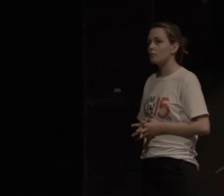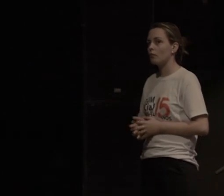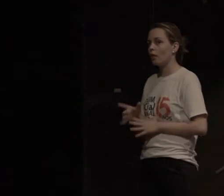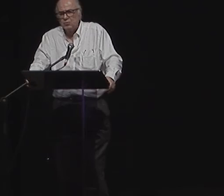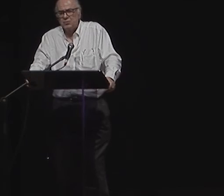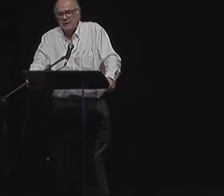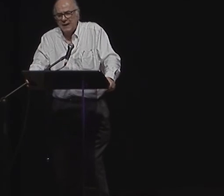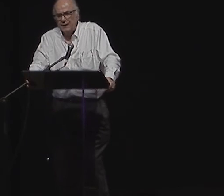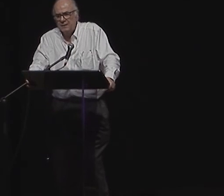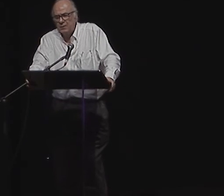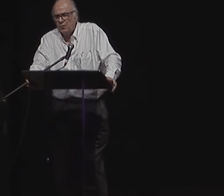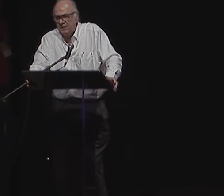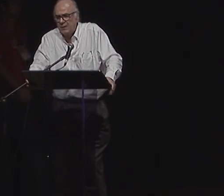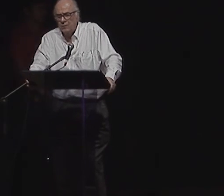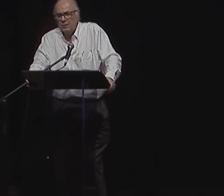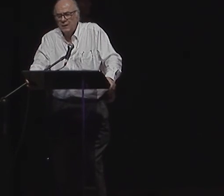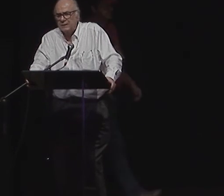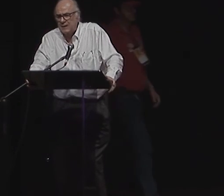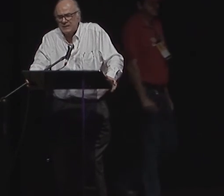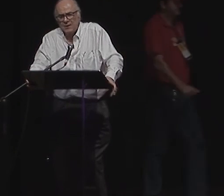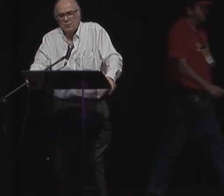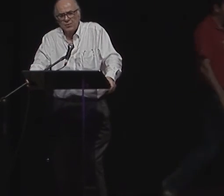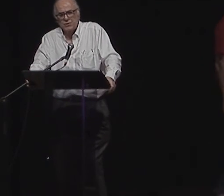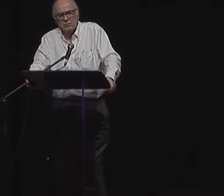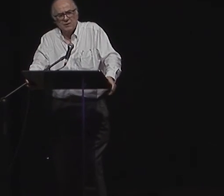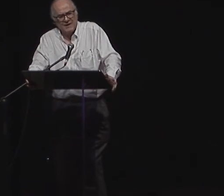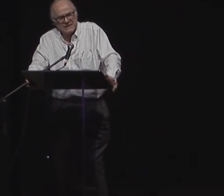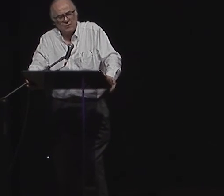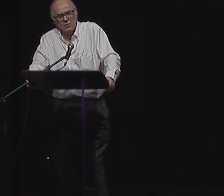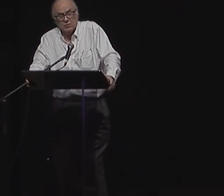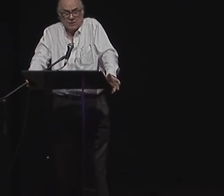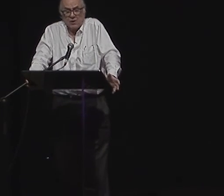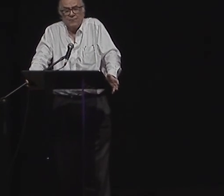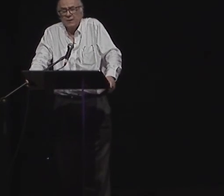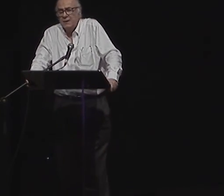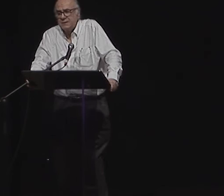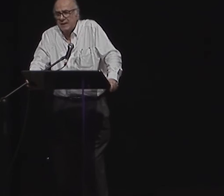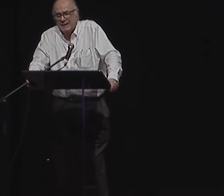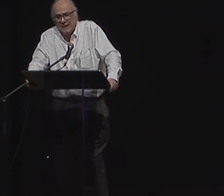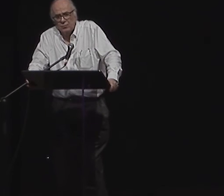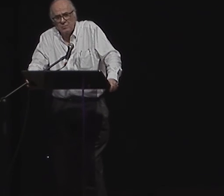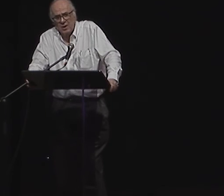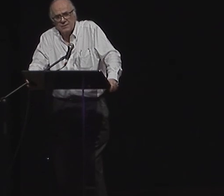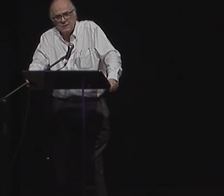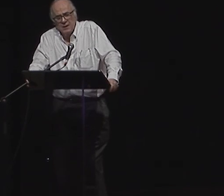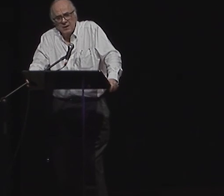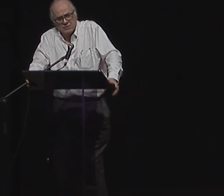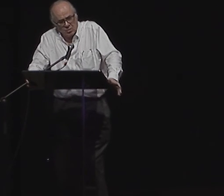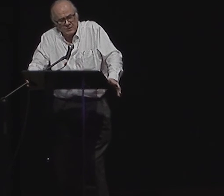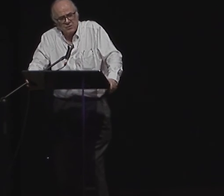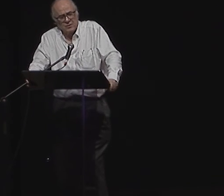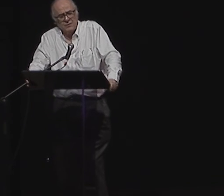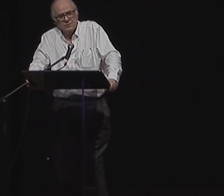temos gente muito solidária no governo que tem estado connosco e que vai estar connosco e que sofre, se calhar tanto como nós,